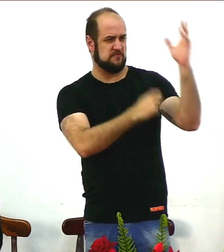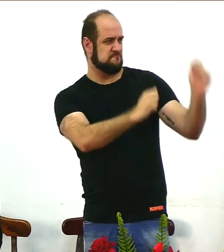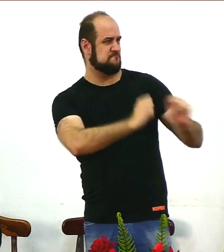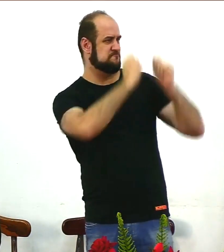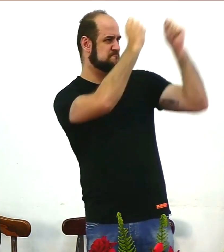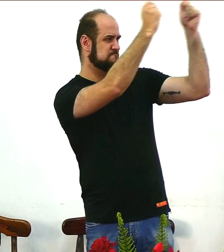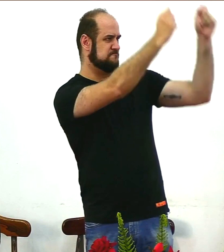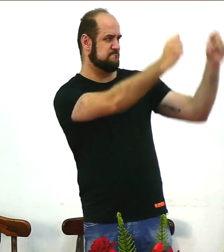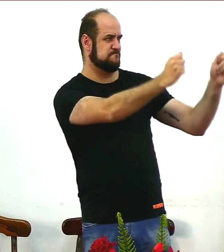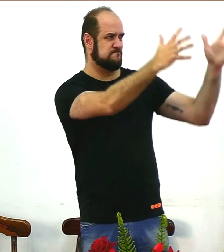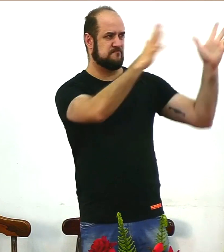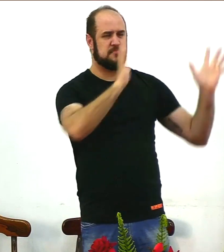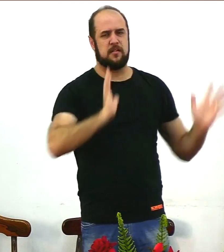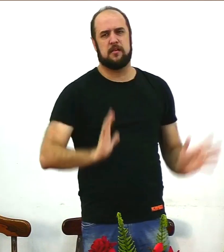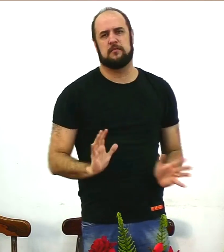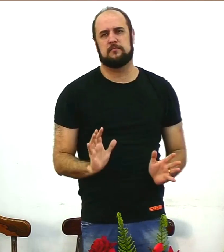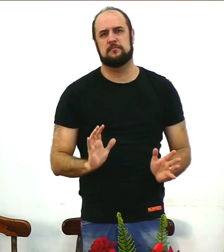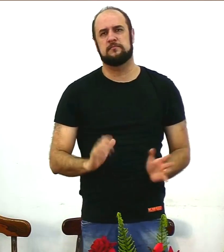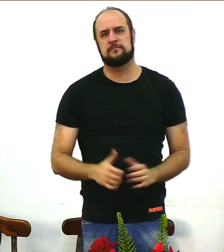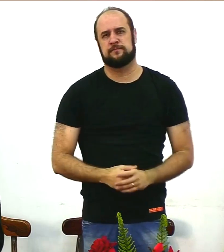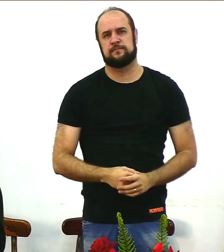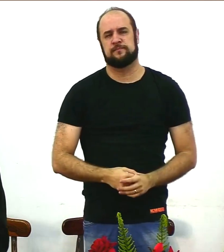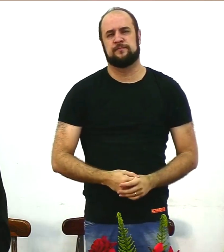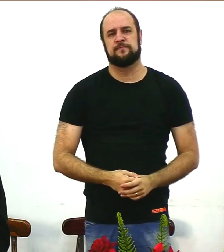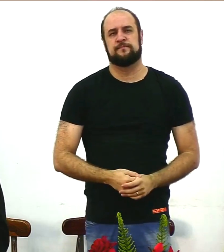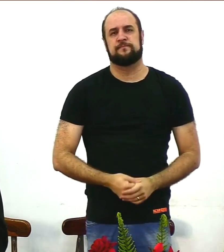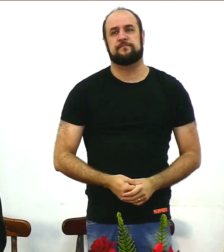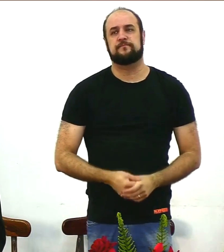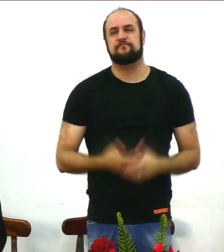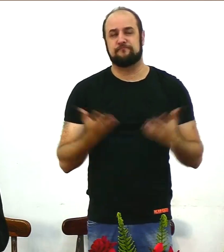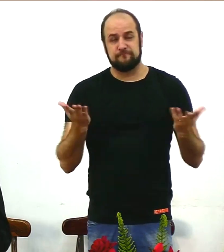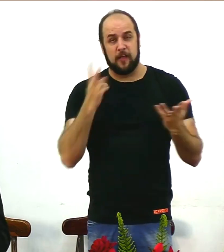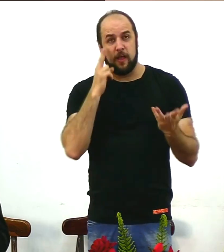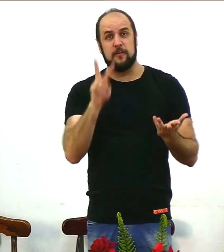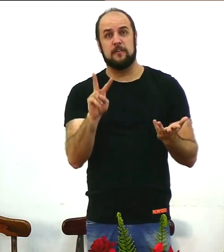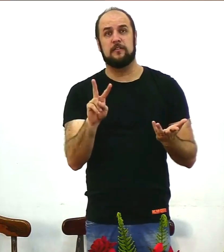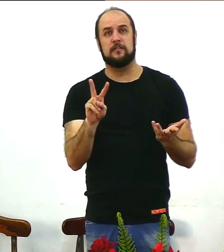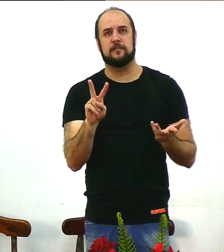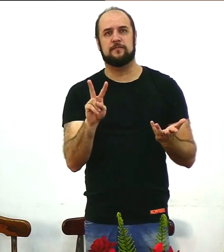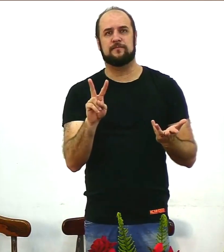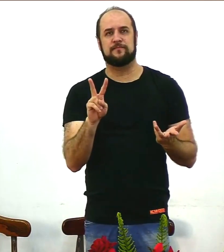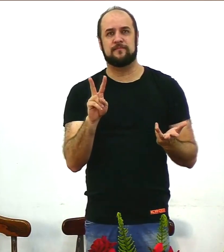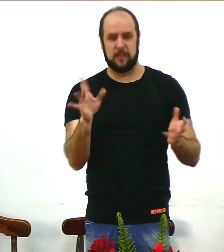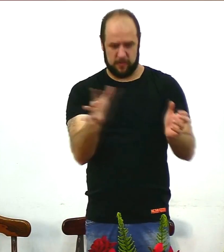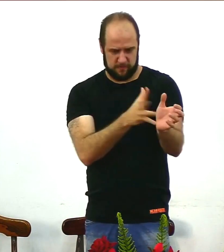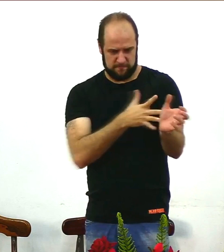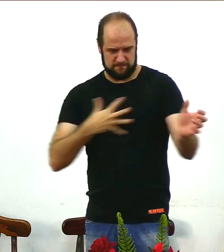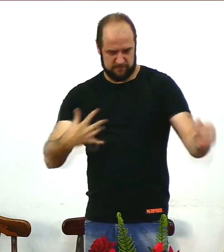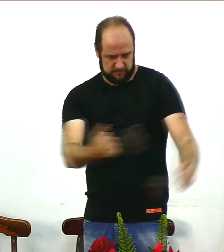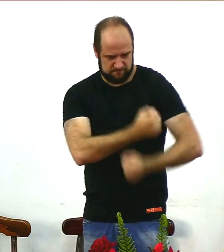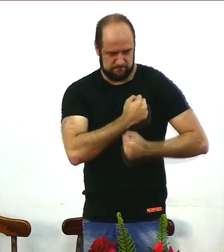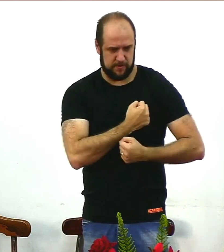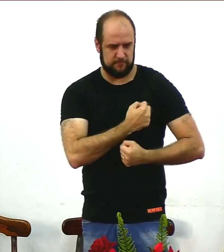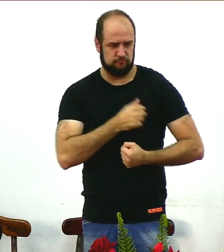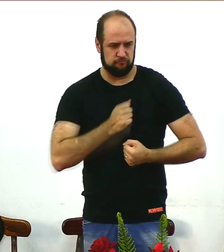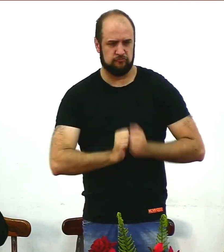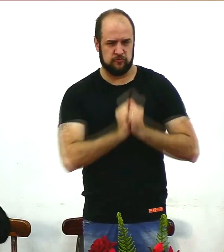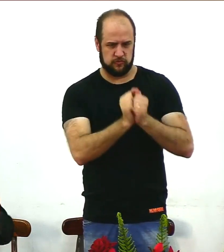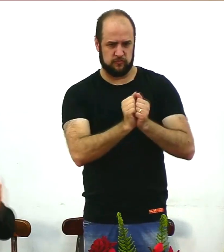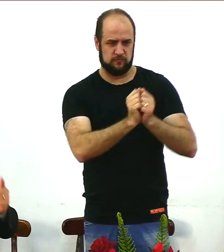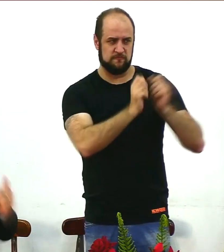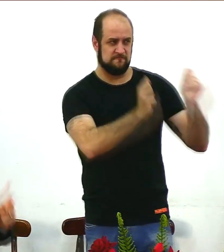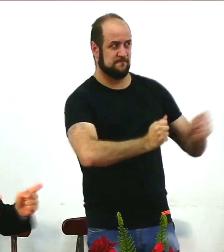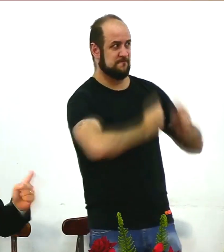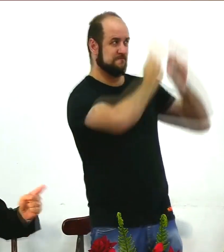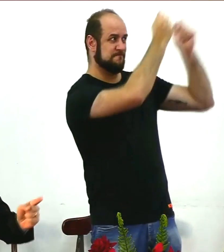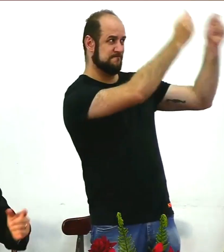Jerusalém. Que triste foi o dia em que o que antes era um lugar de canto de vitória, de repente